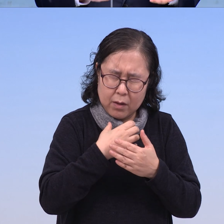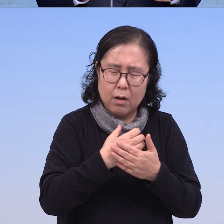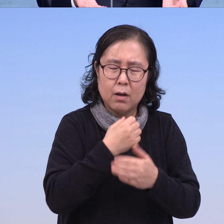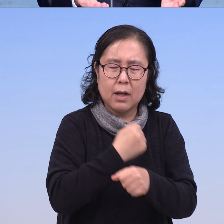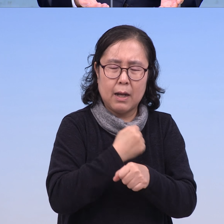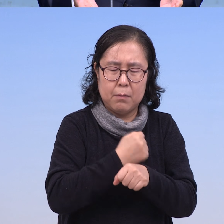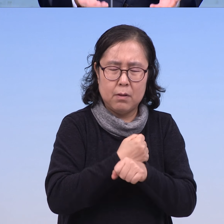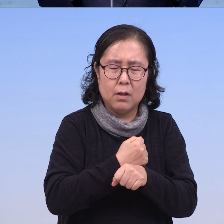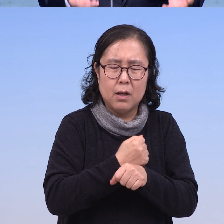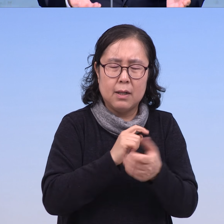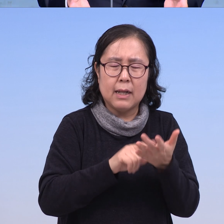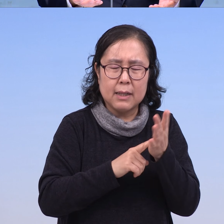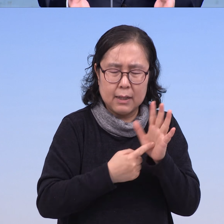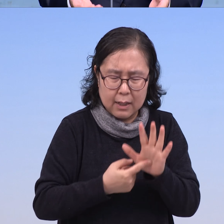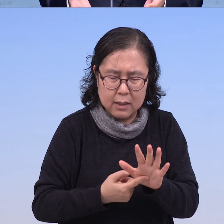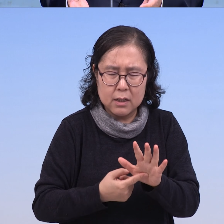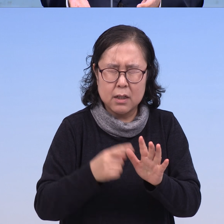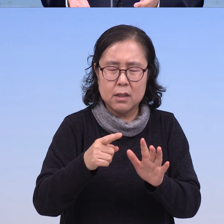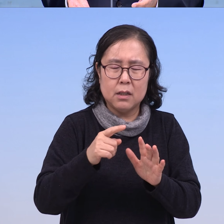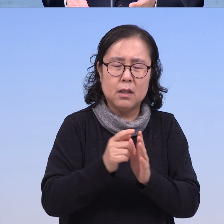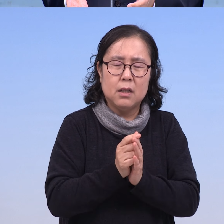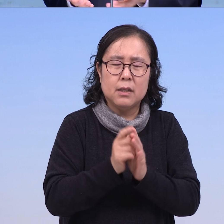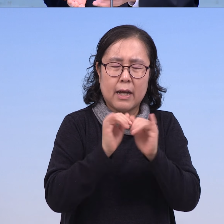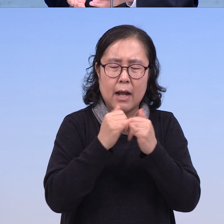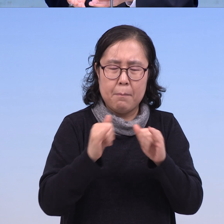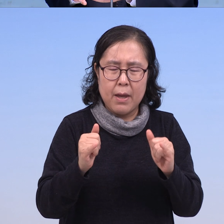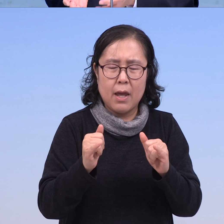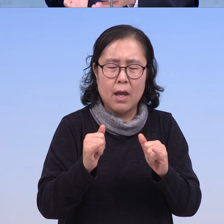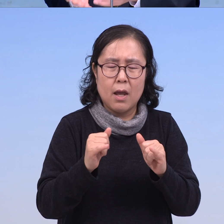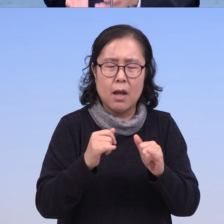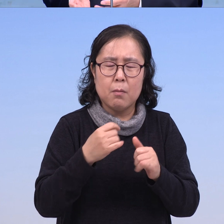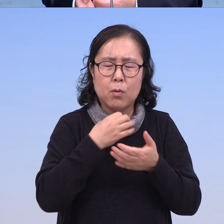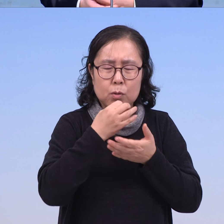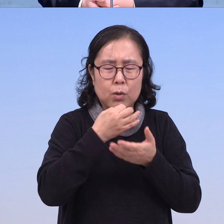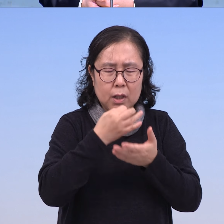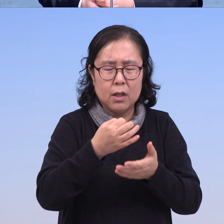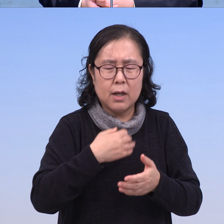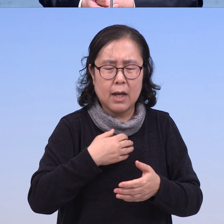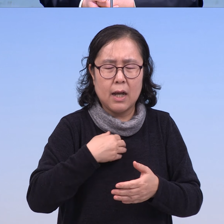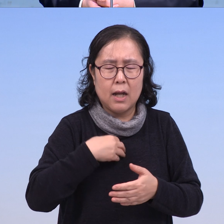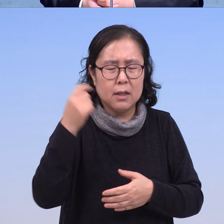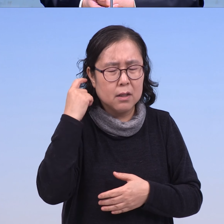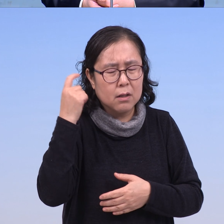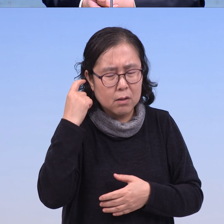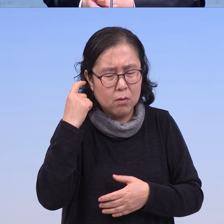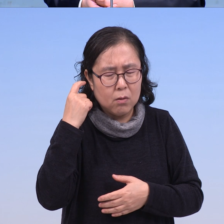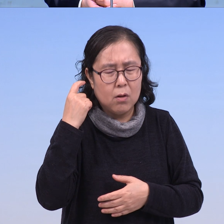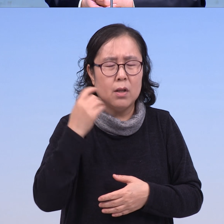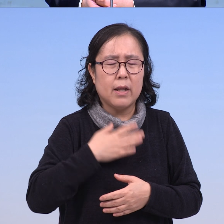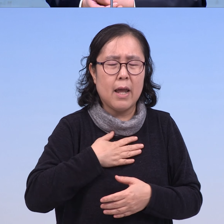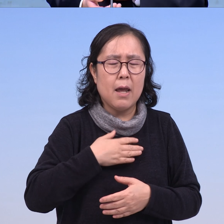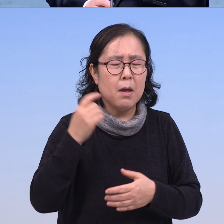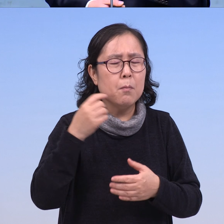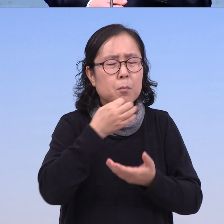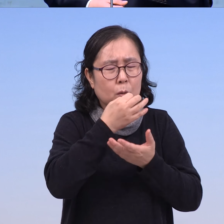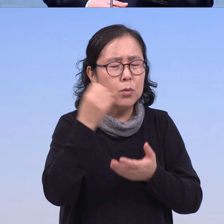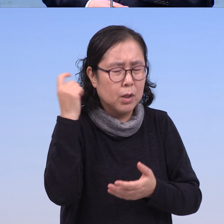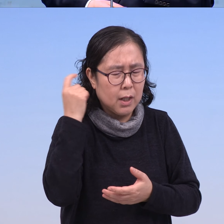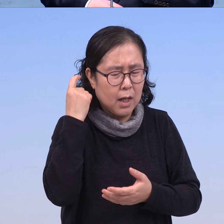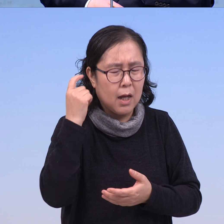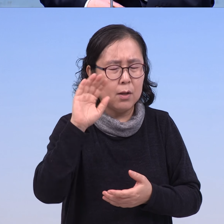울먹울먹하며 그 감격을, 그 미안함을 표현하는 아버지 그 순원, 그 순장의 그 목소리가